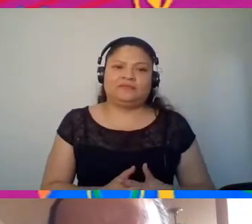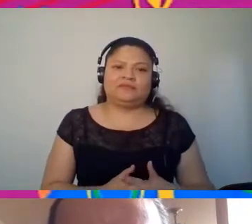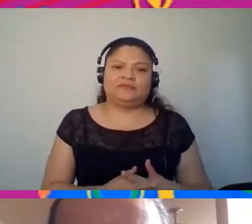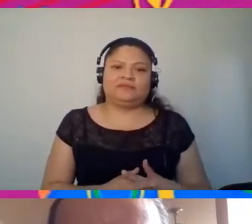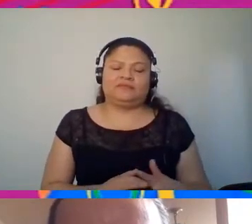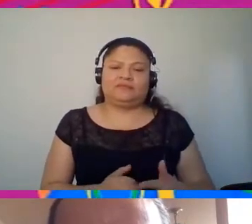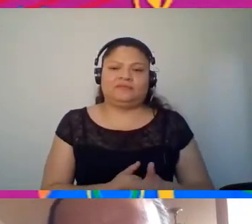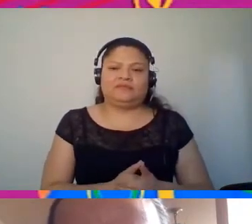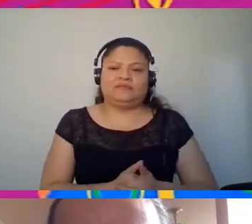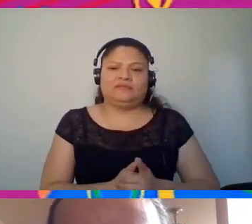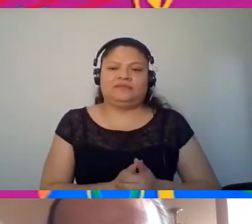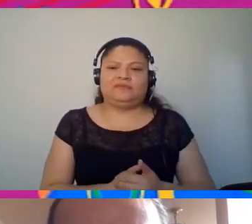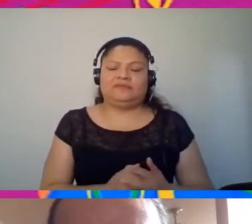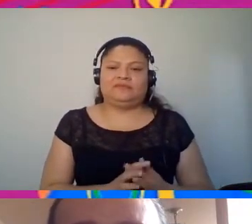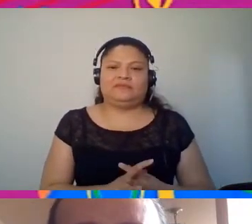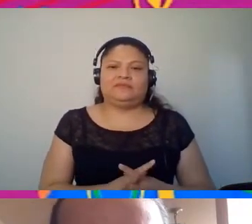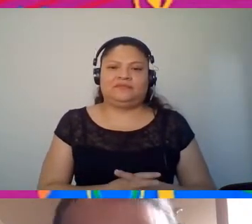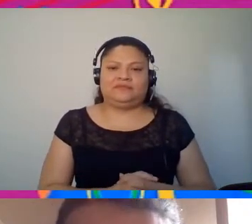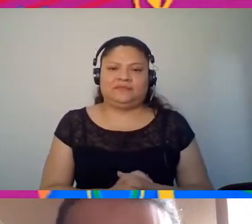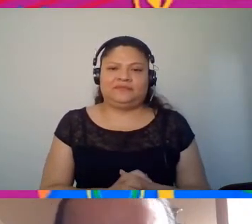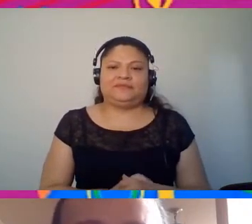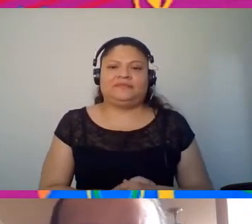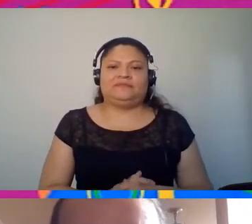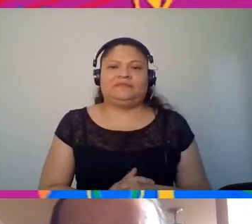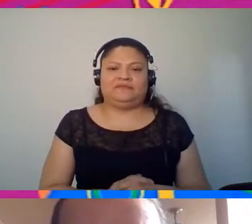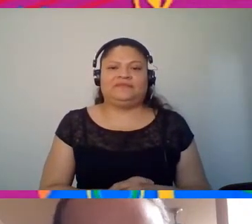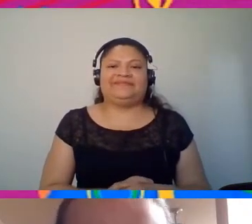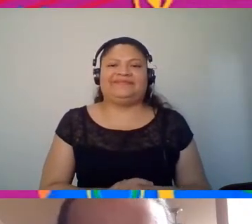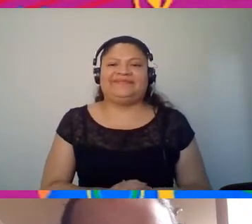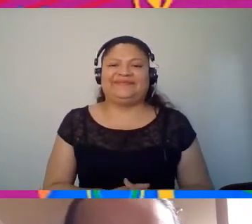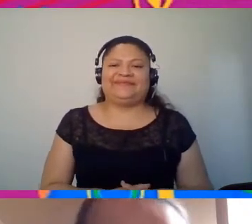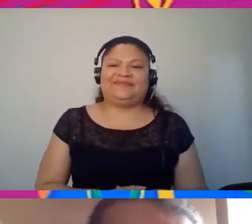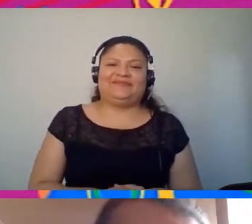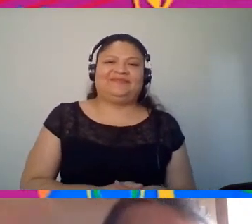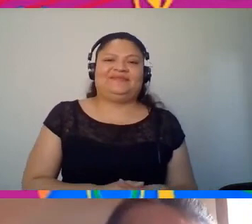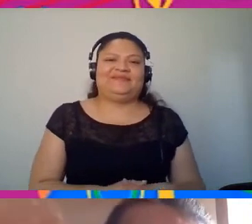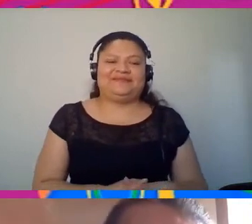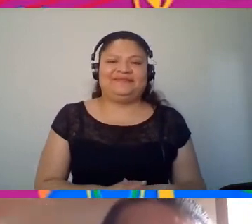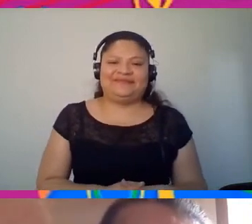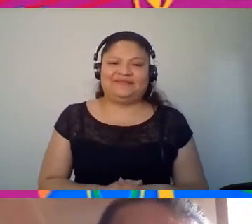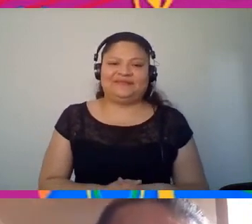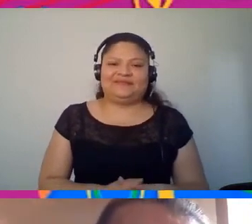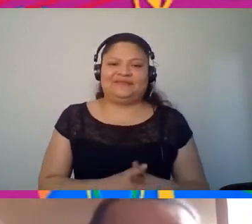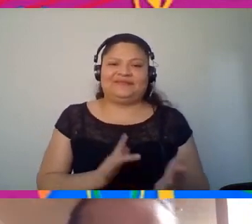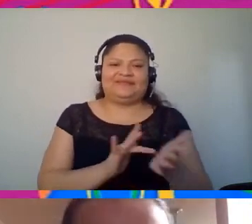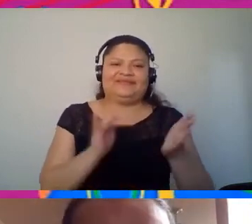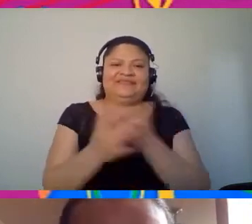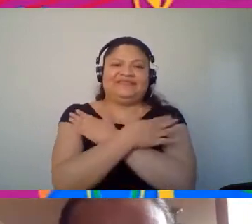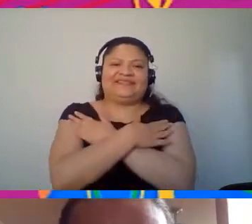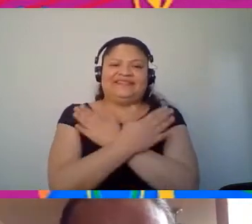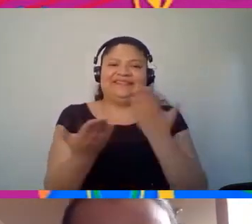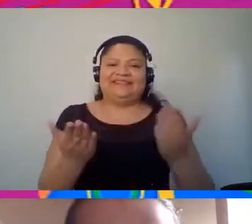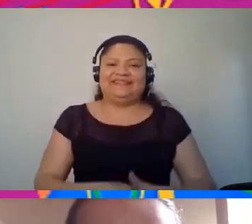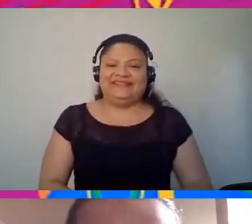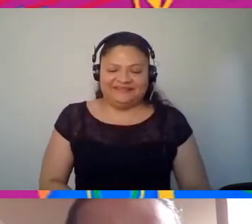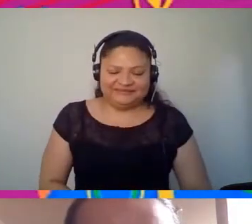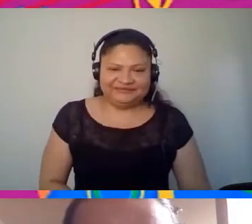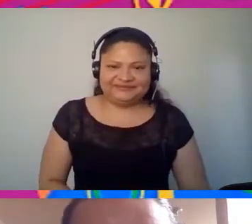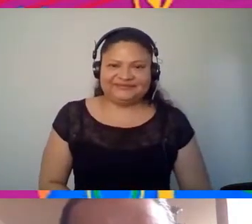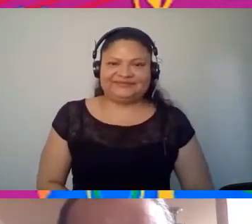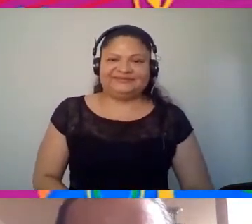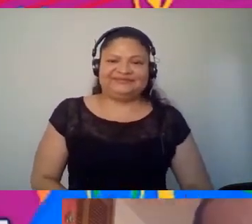y lenguajes inclusivos, quédense con nosotros. Muchas gracias. Un abrazo. Muchas gracias.